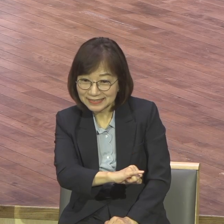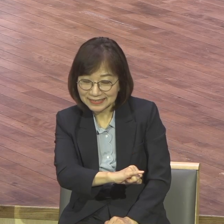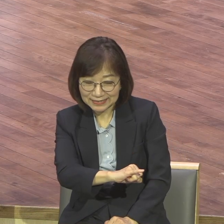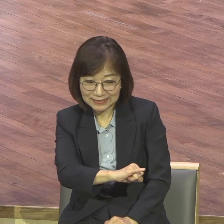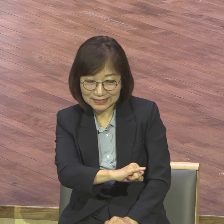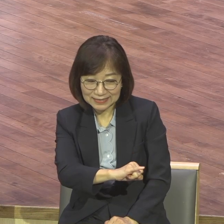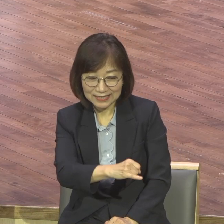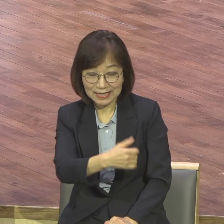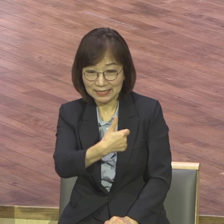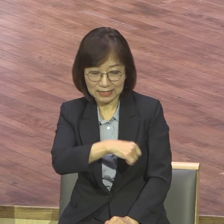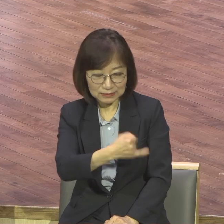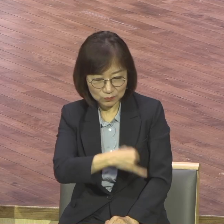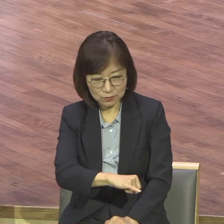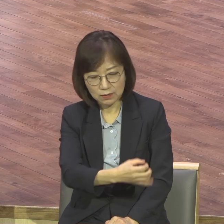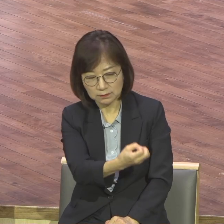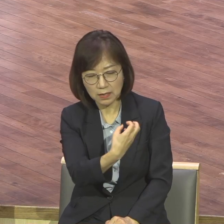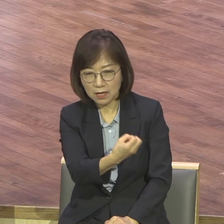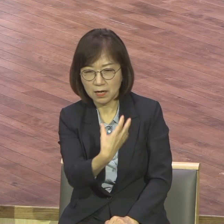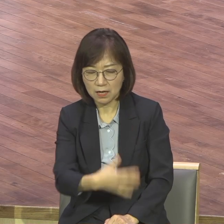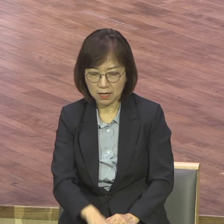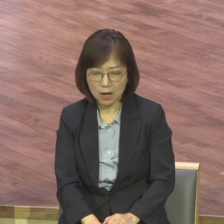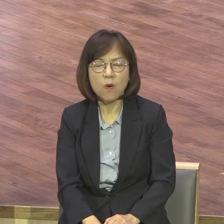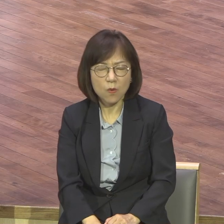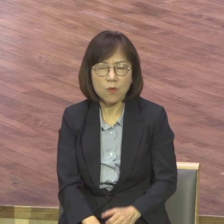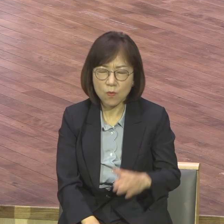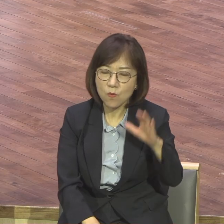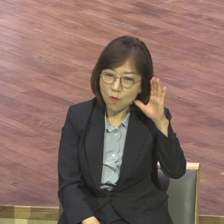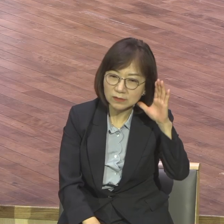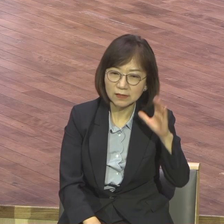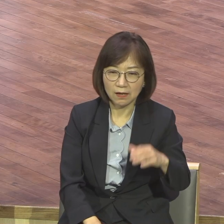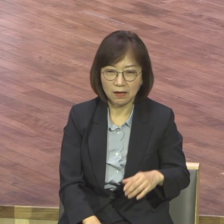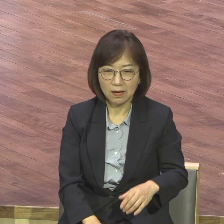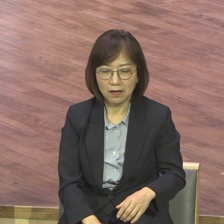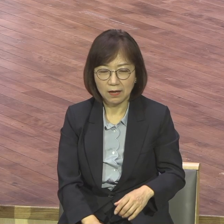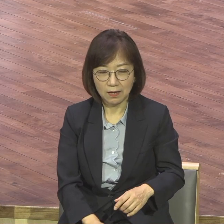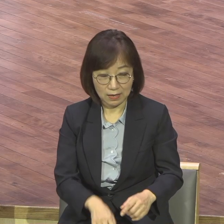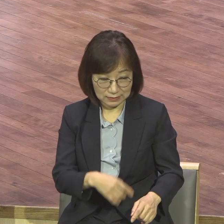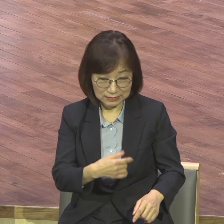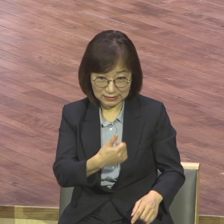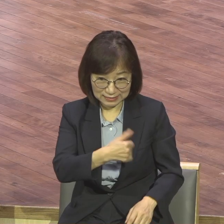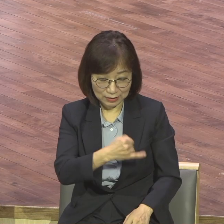다 관계 인간 경영해야 돼 경영